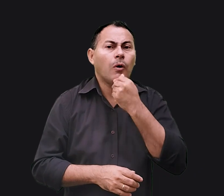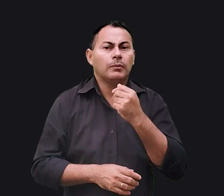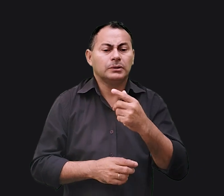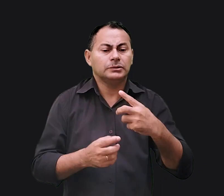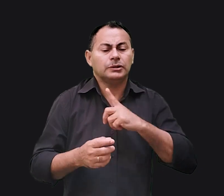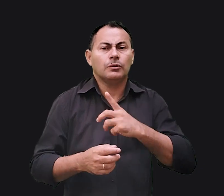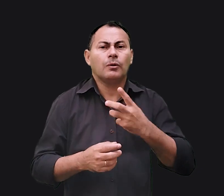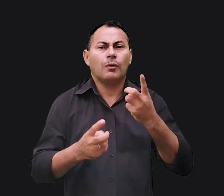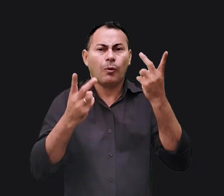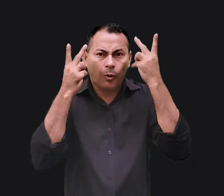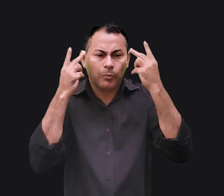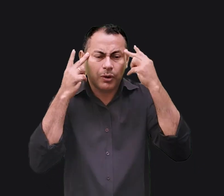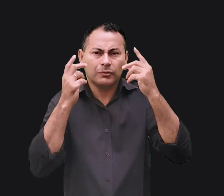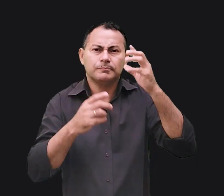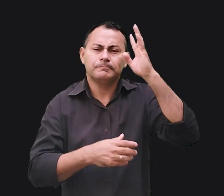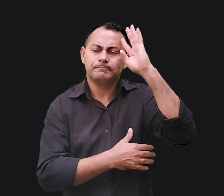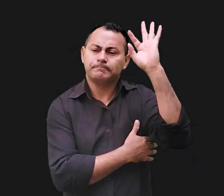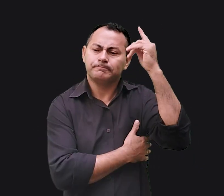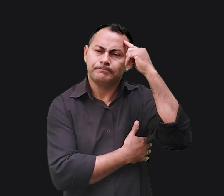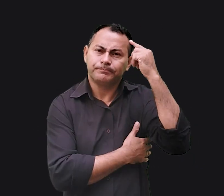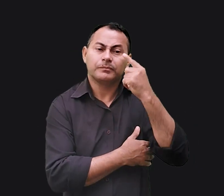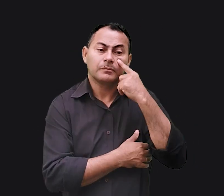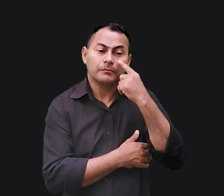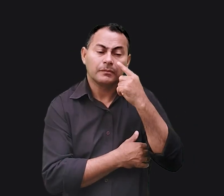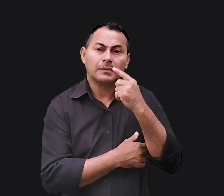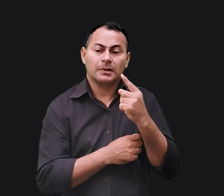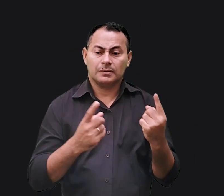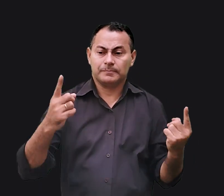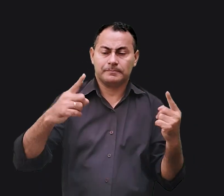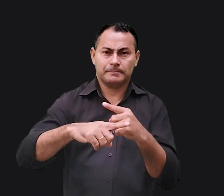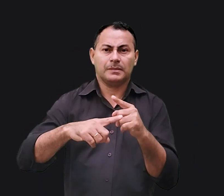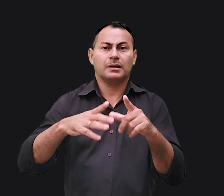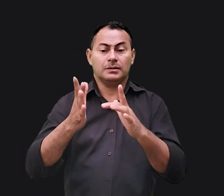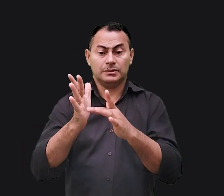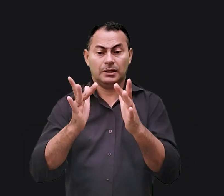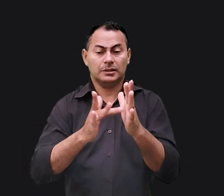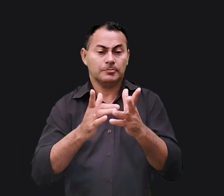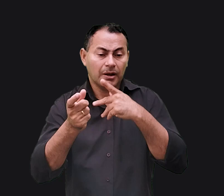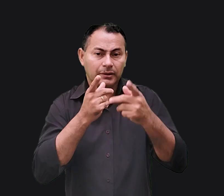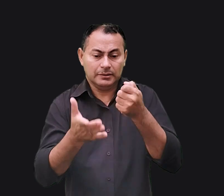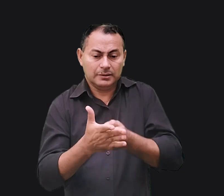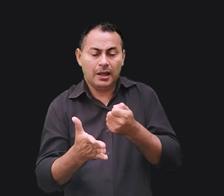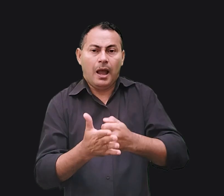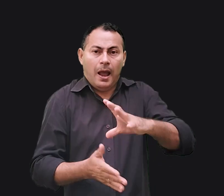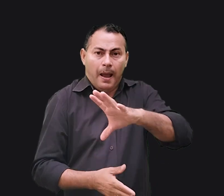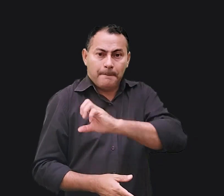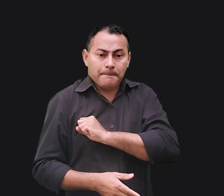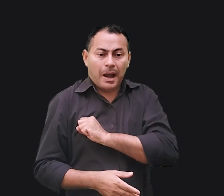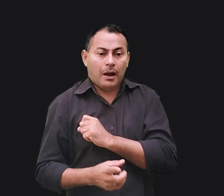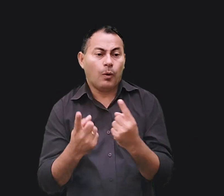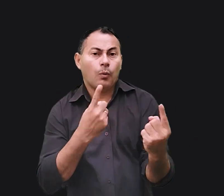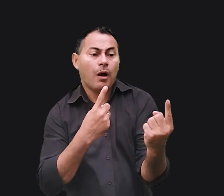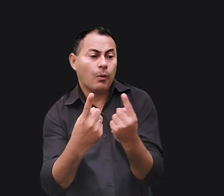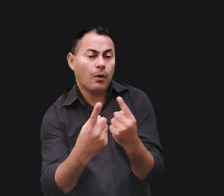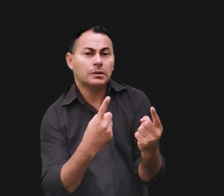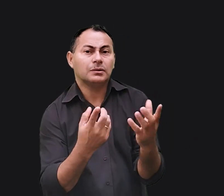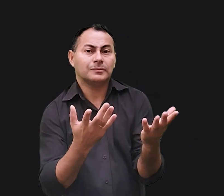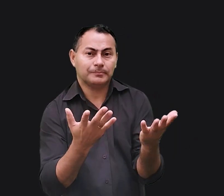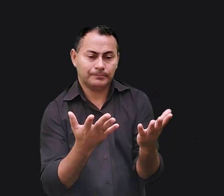em comum? Fico imaginando os olhos deles se cruzando quando Jesus disse que deveriam amar uns aos outros.